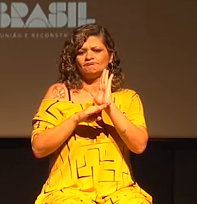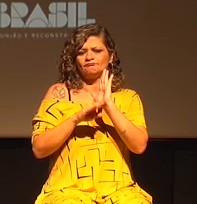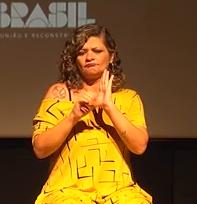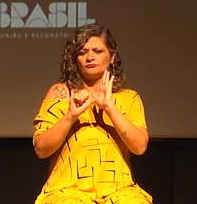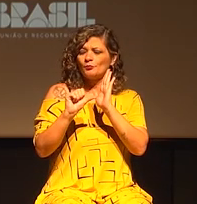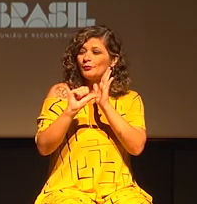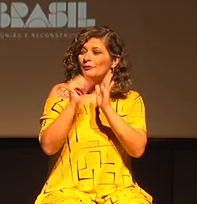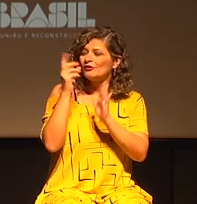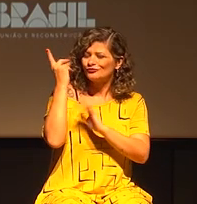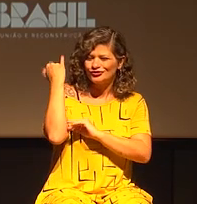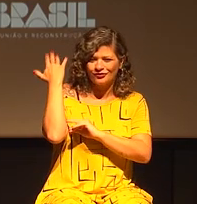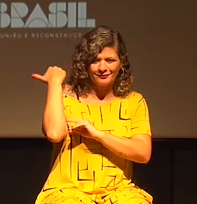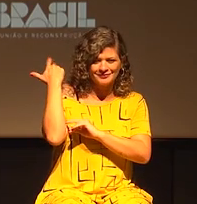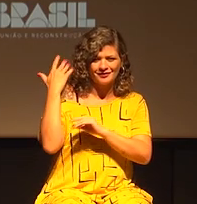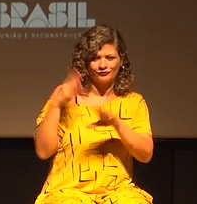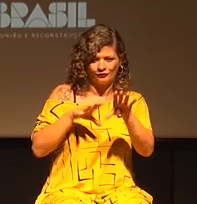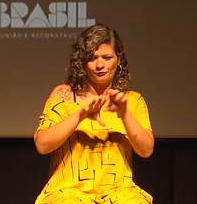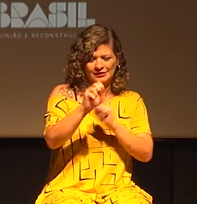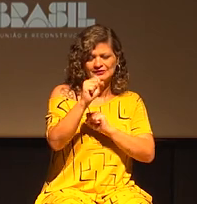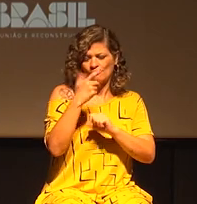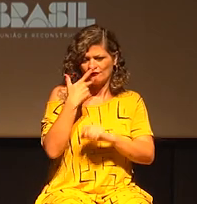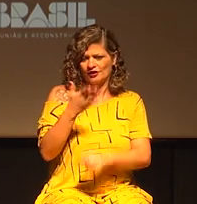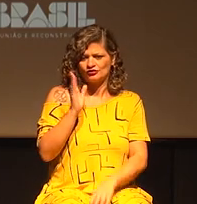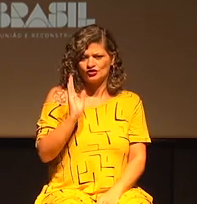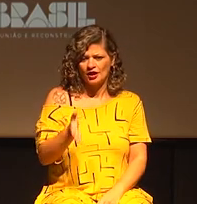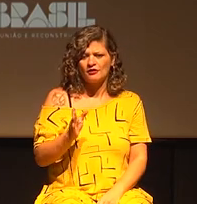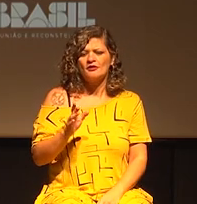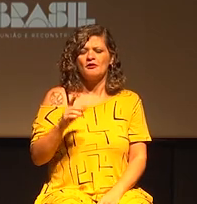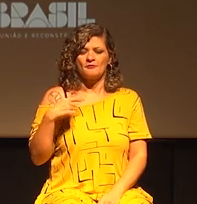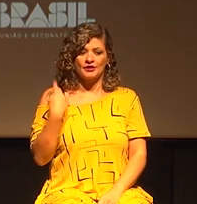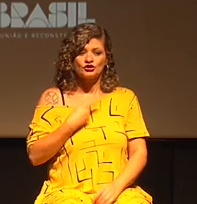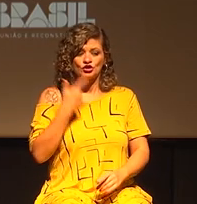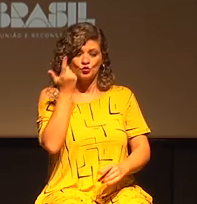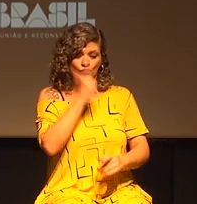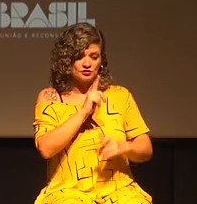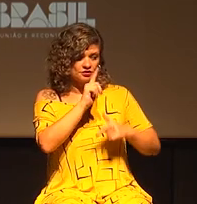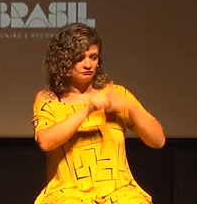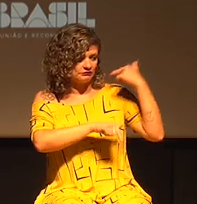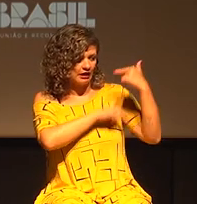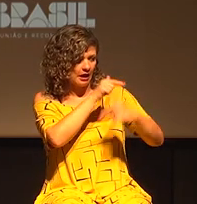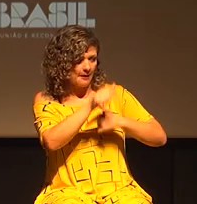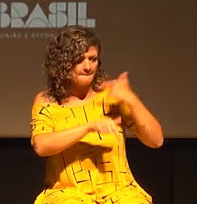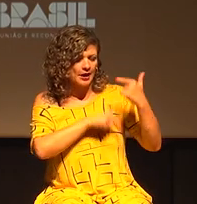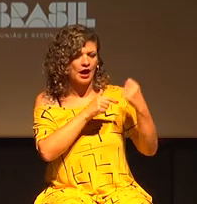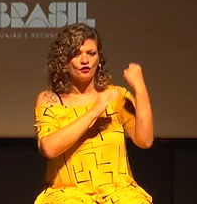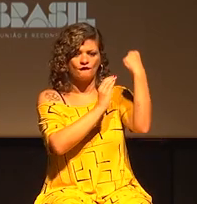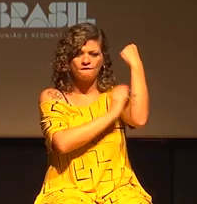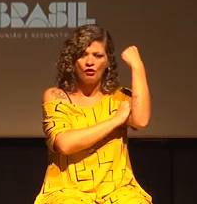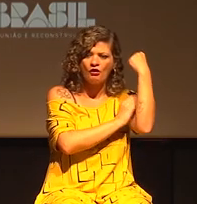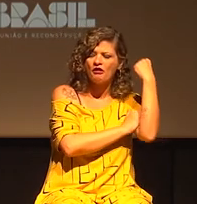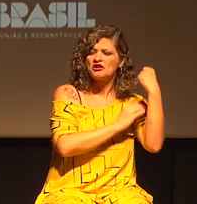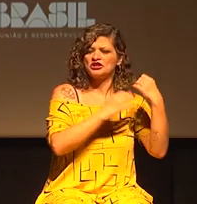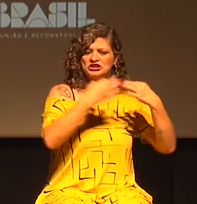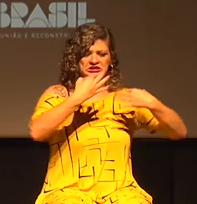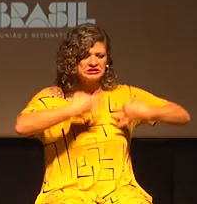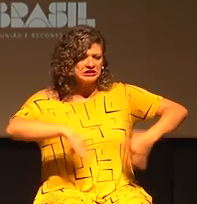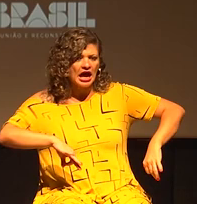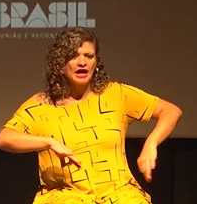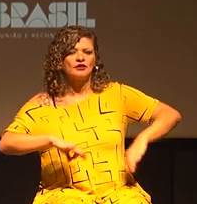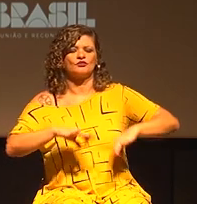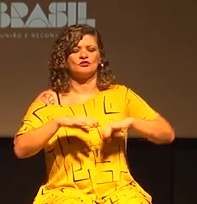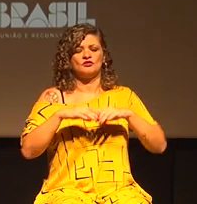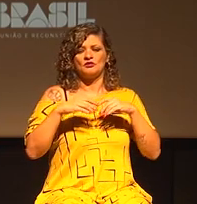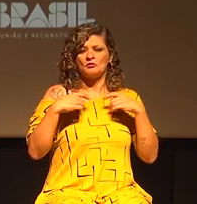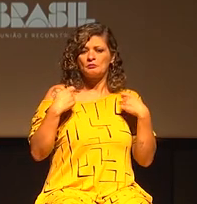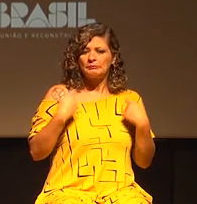primeiro dia de Formação que pra gente poder fazer um um um trabalho forte certo a gente precisaria da